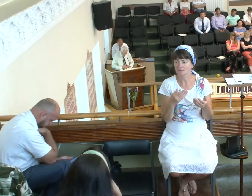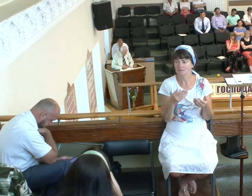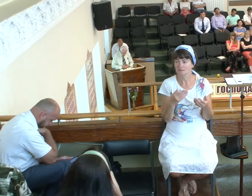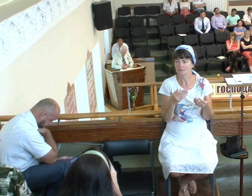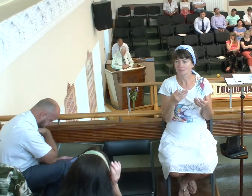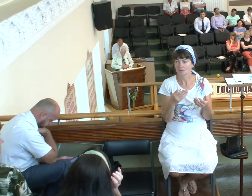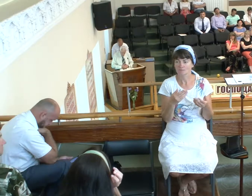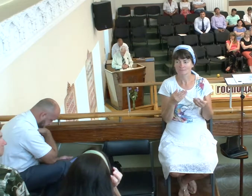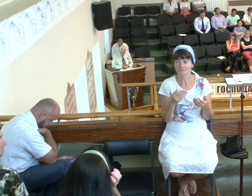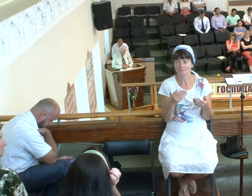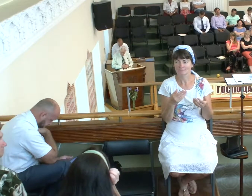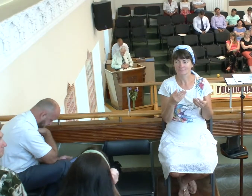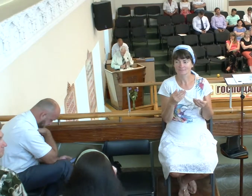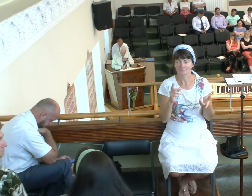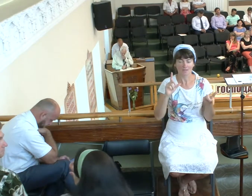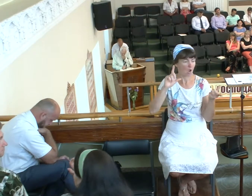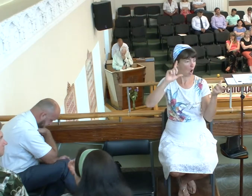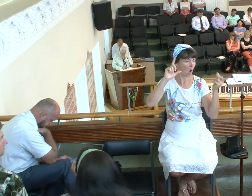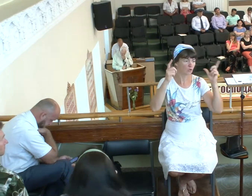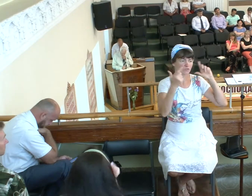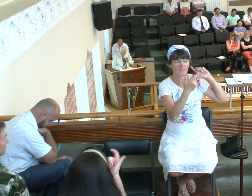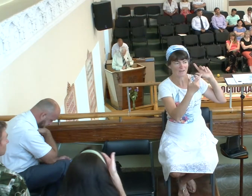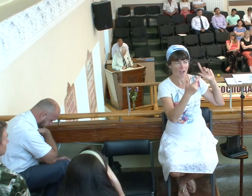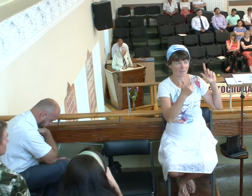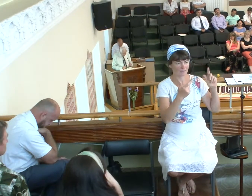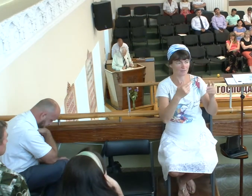Иисус Христос. Драгоценно.